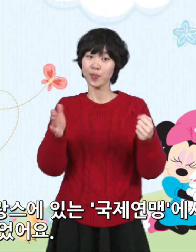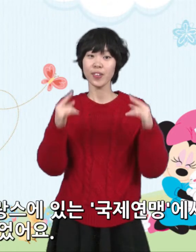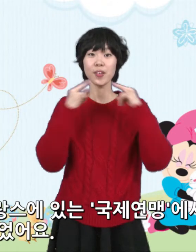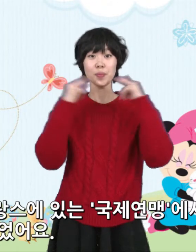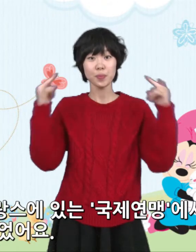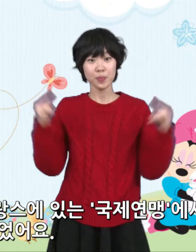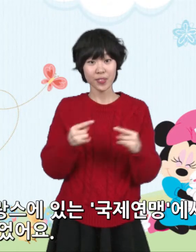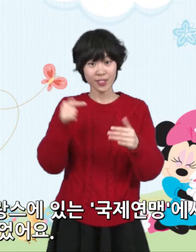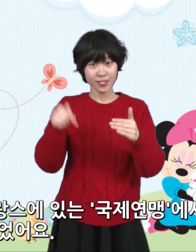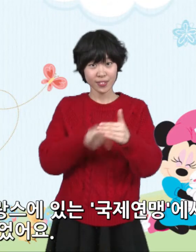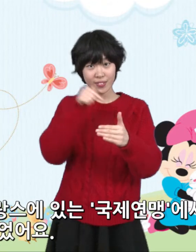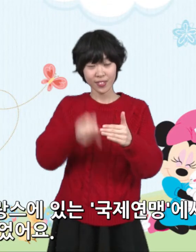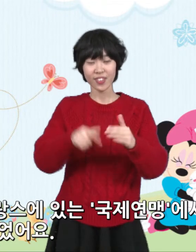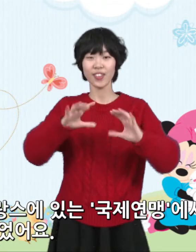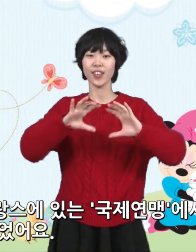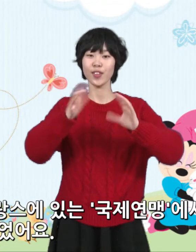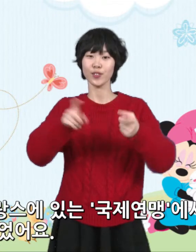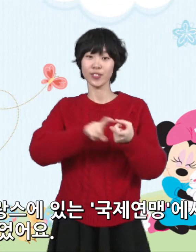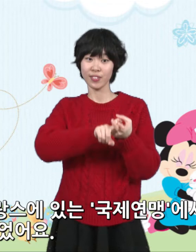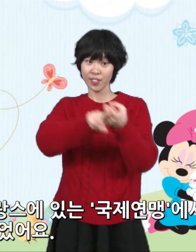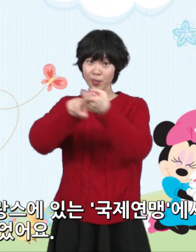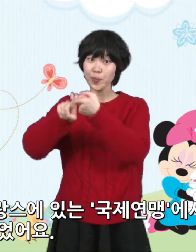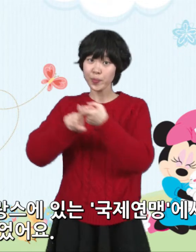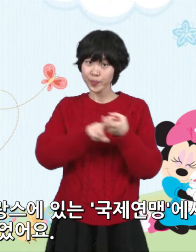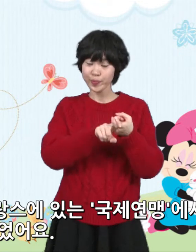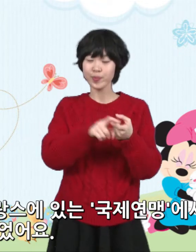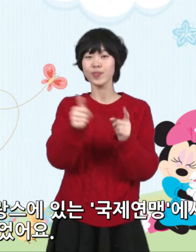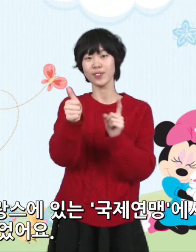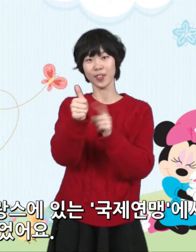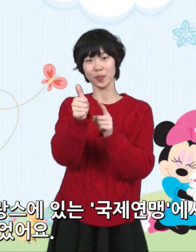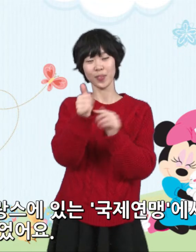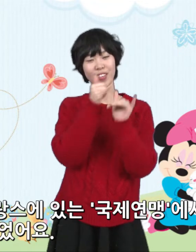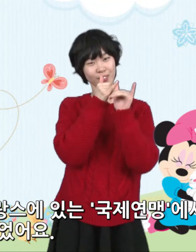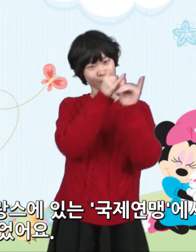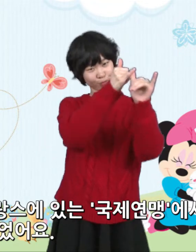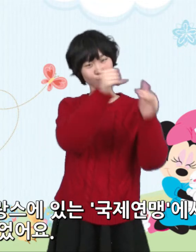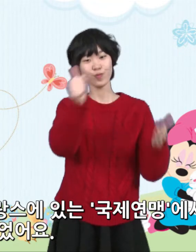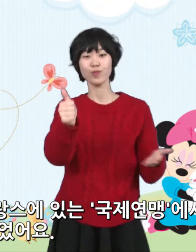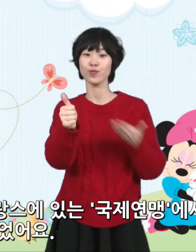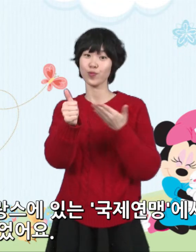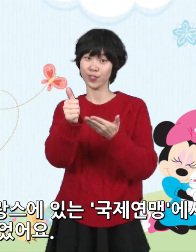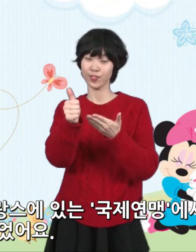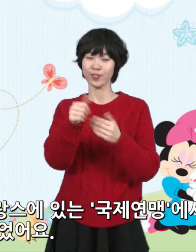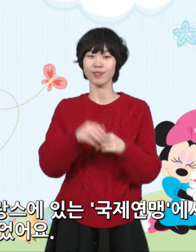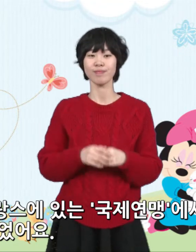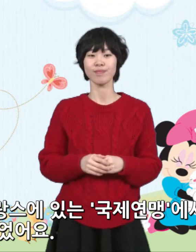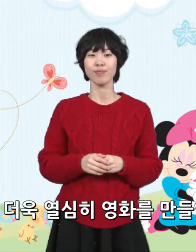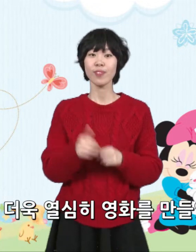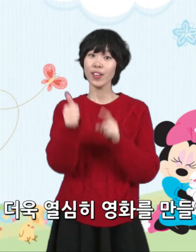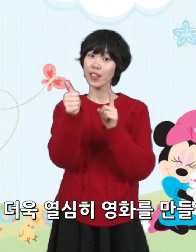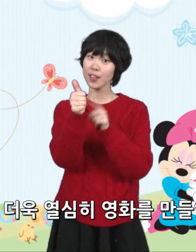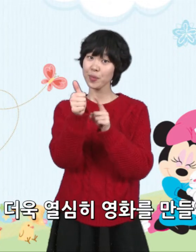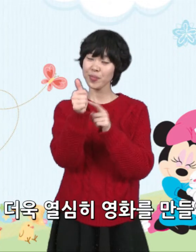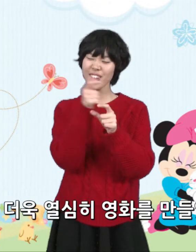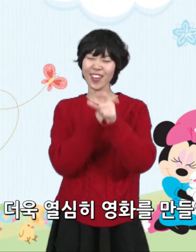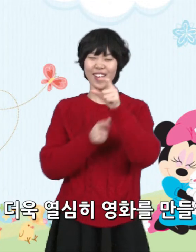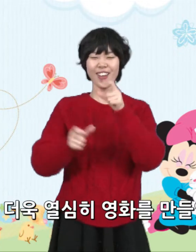그래서 프랑스에 있는 국제연맹에서는 월트에게 큰 상을 주었어요. 월트는